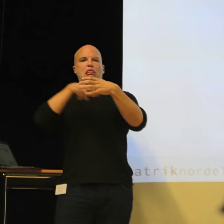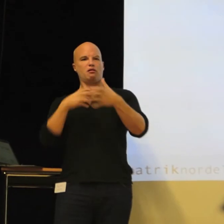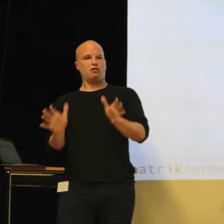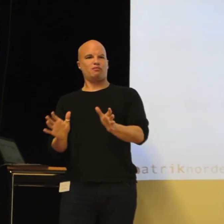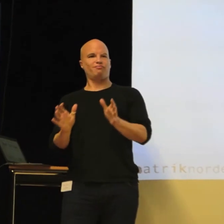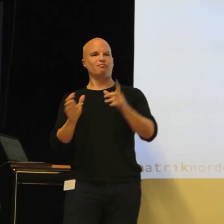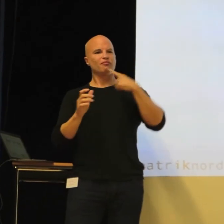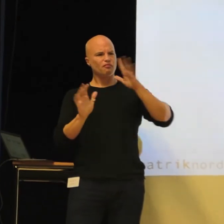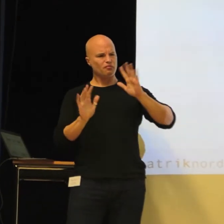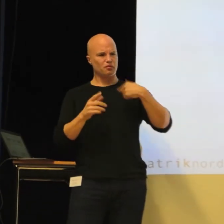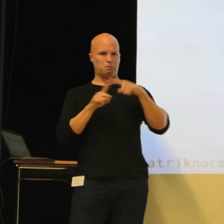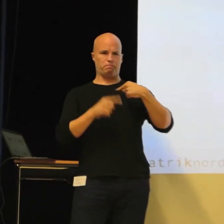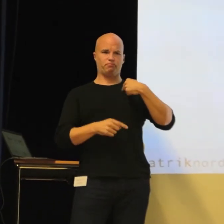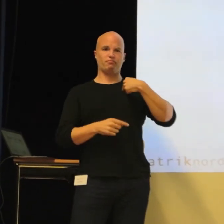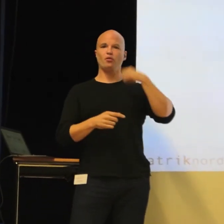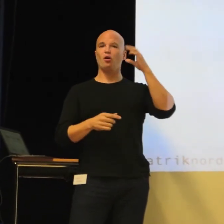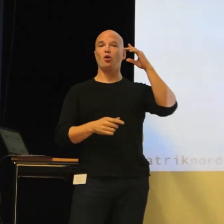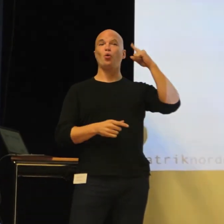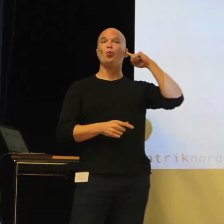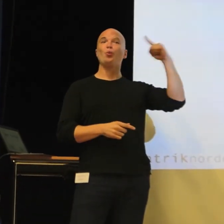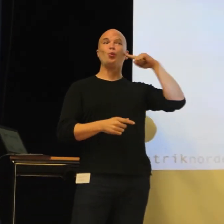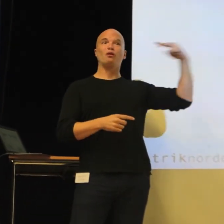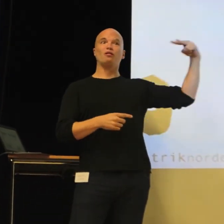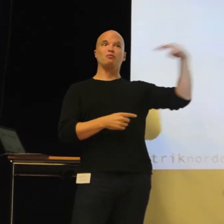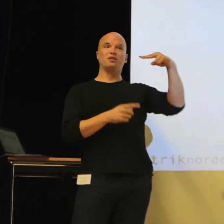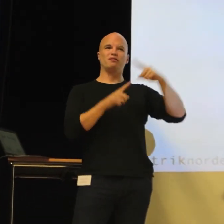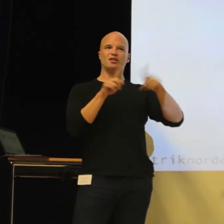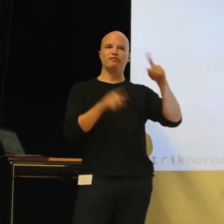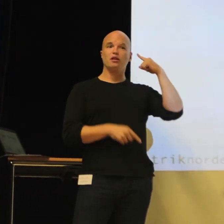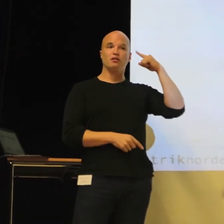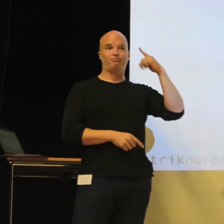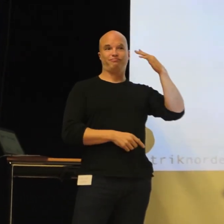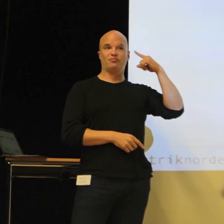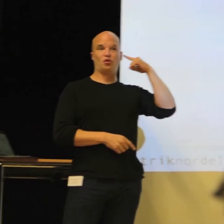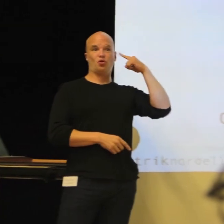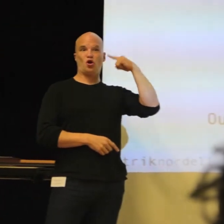gør? Hjernevasker de folk, eller hvad? Omkring døves kultur.